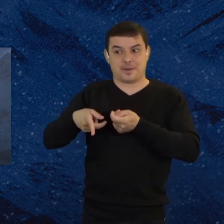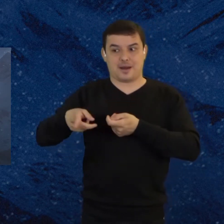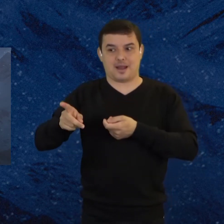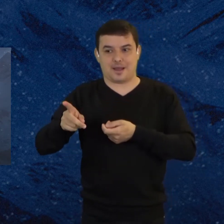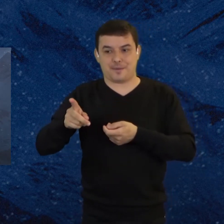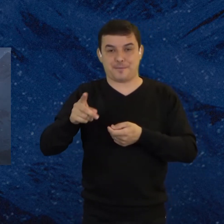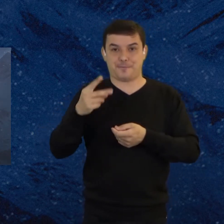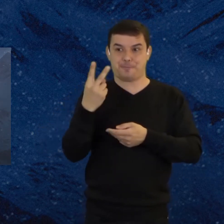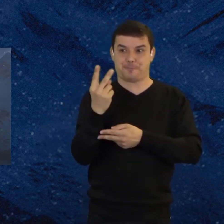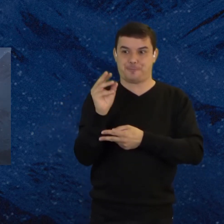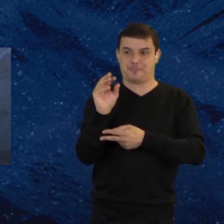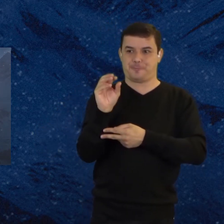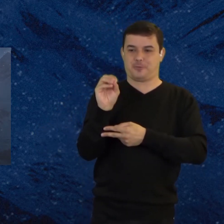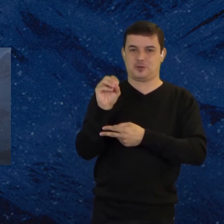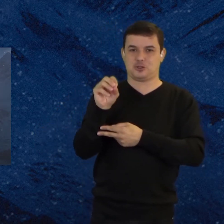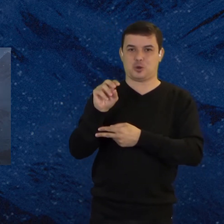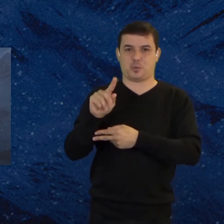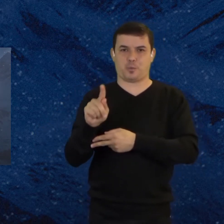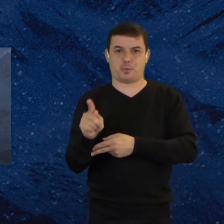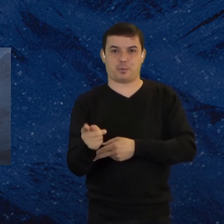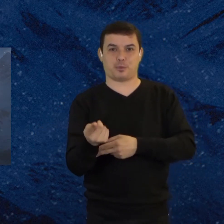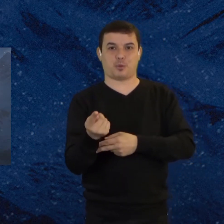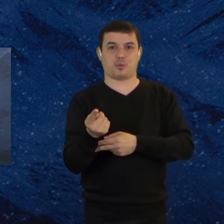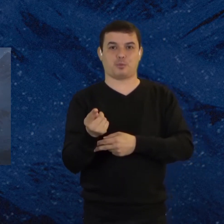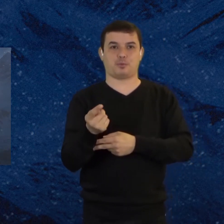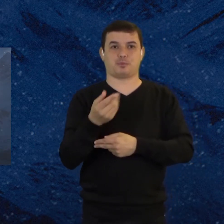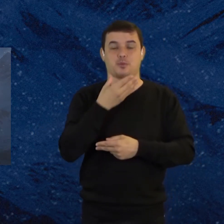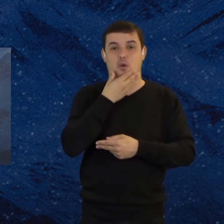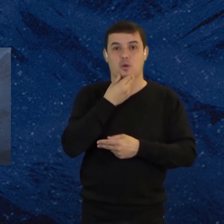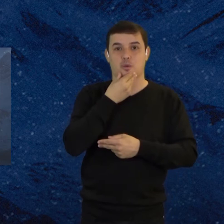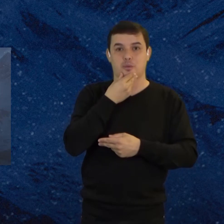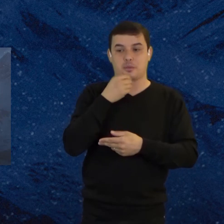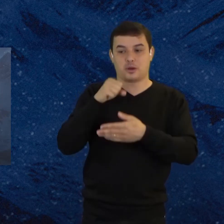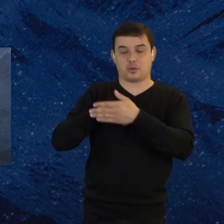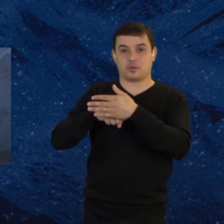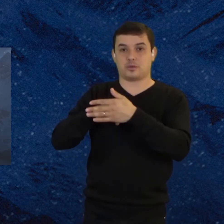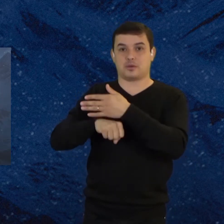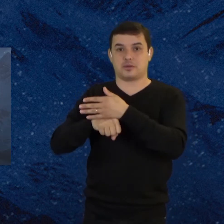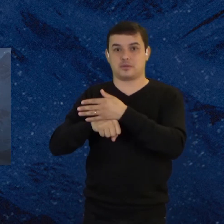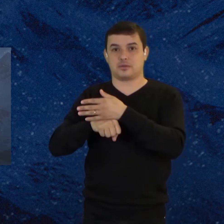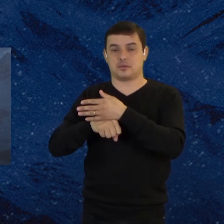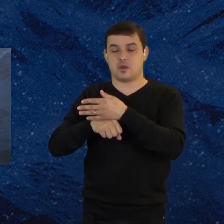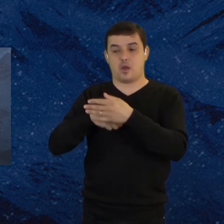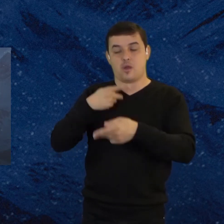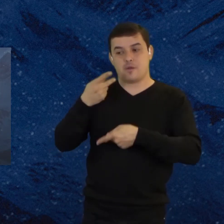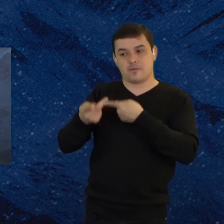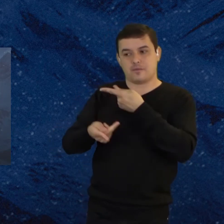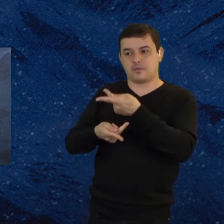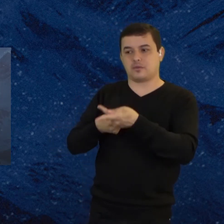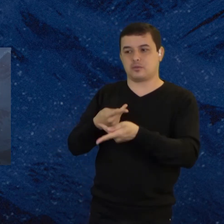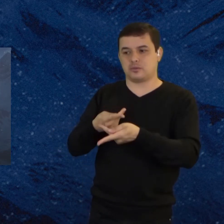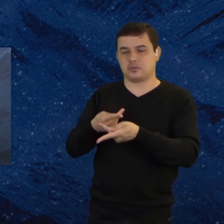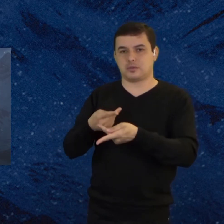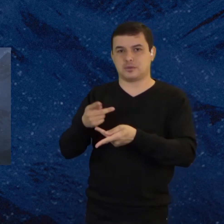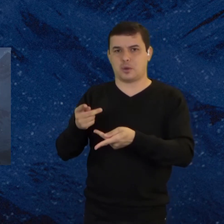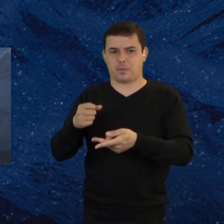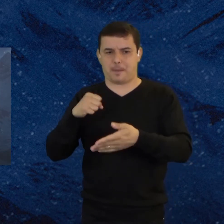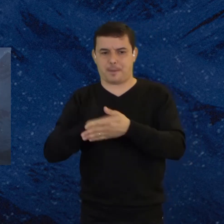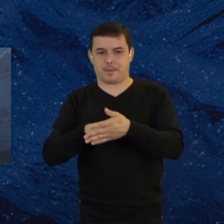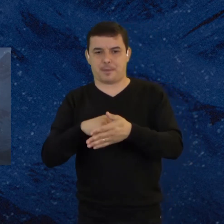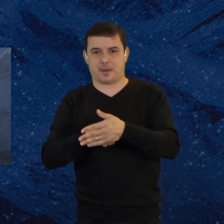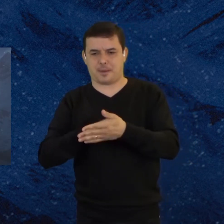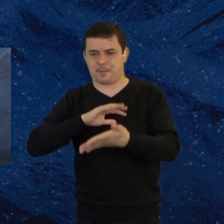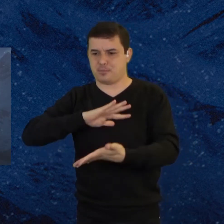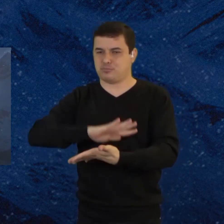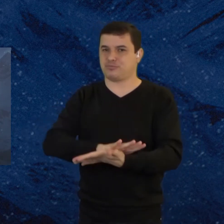que tinha 20 mil homens. Porque se ele não fizer isso, ele vai ser engolido pelo exército do